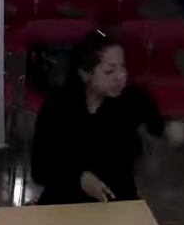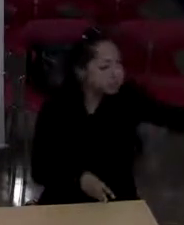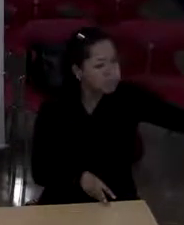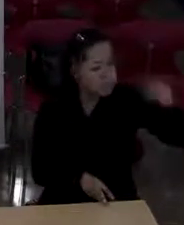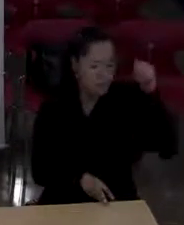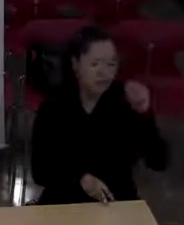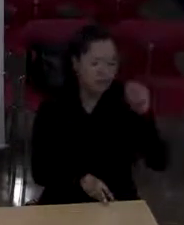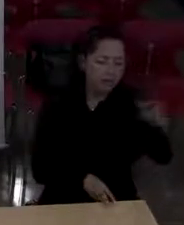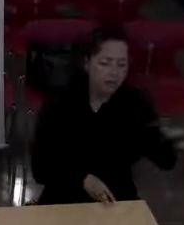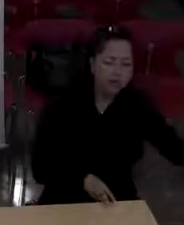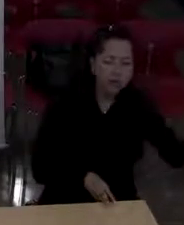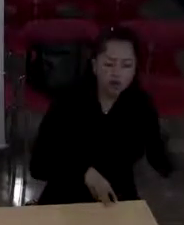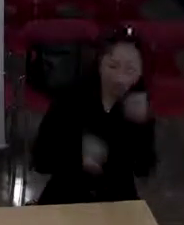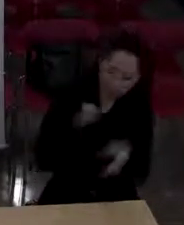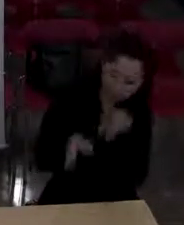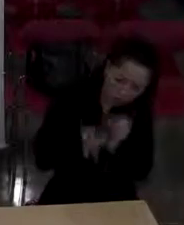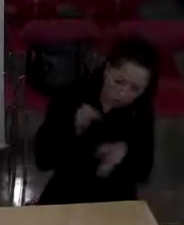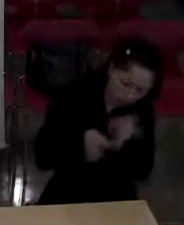Como les decía,